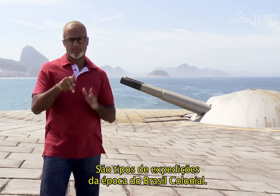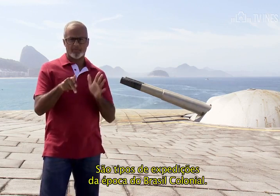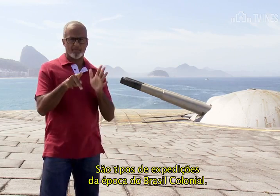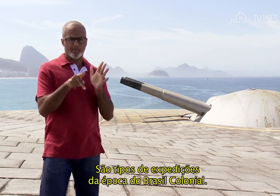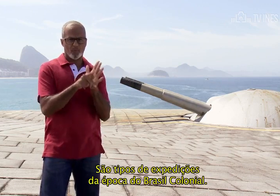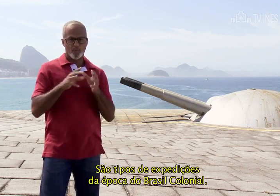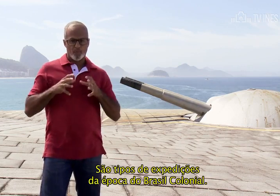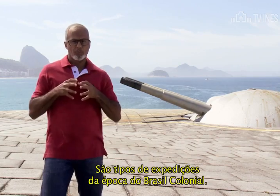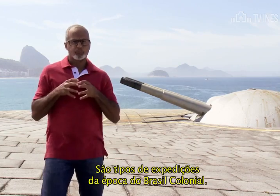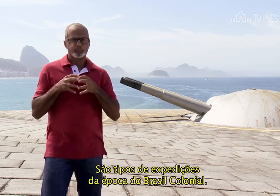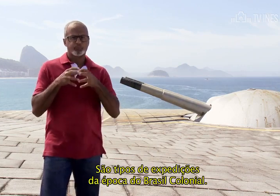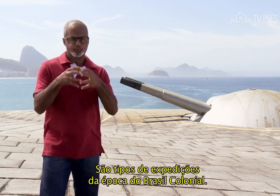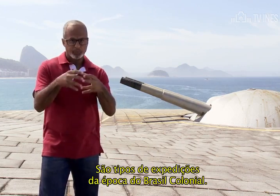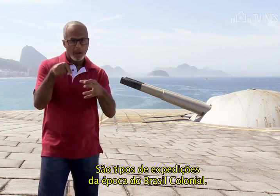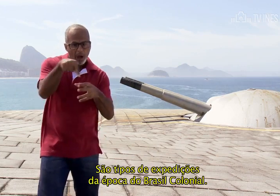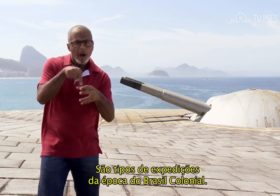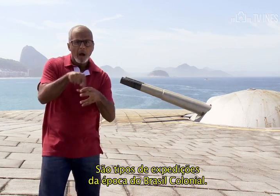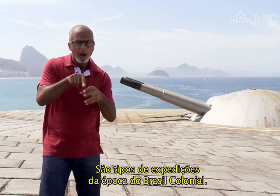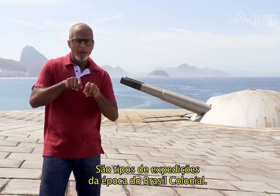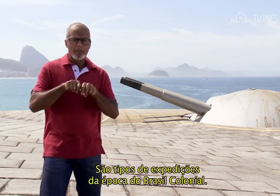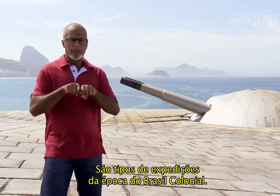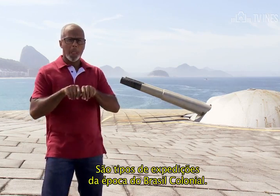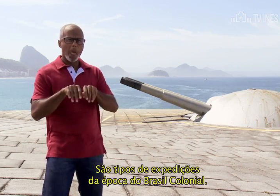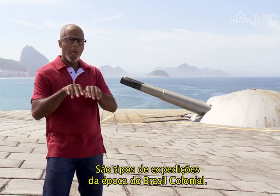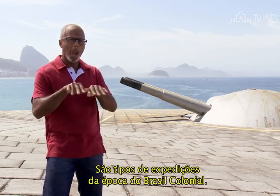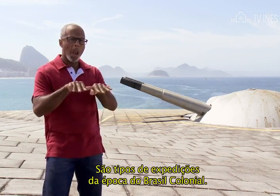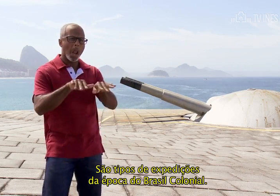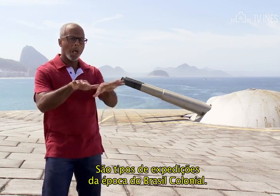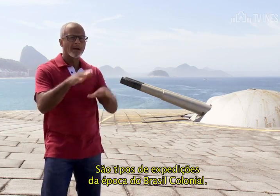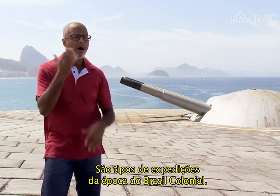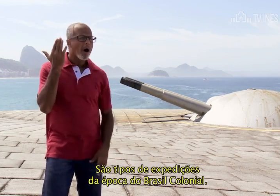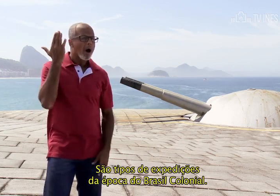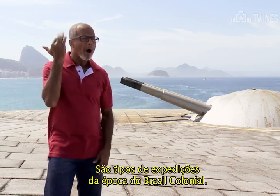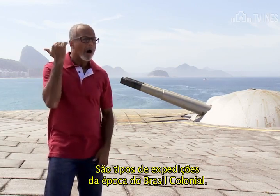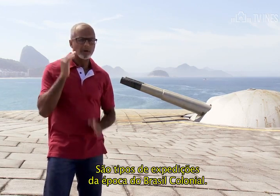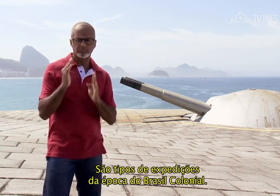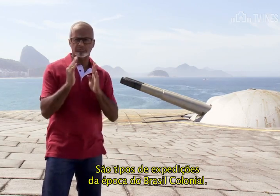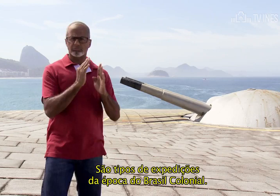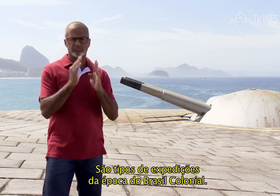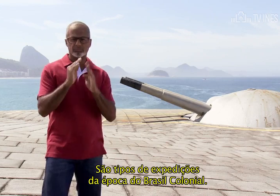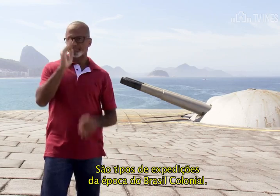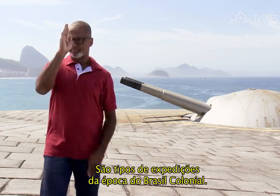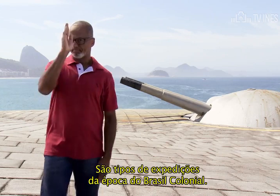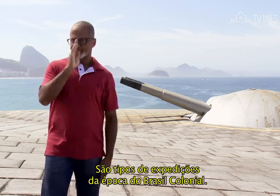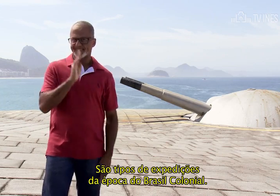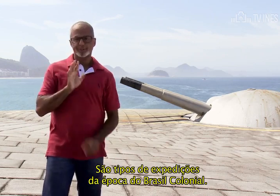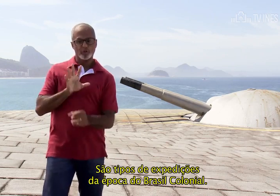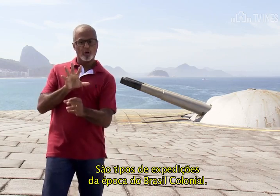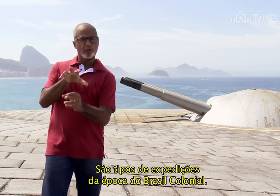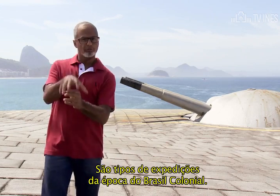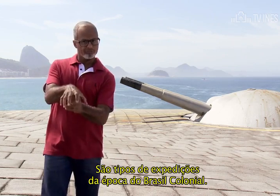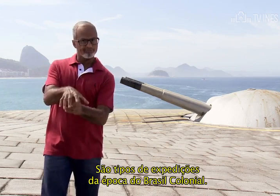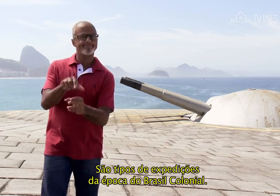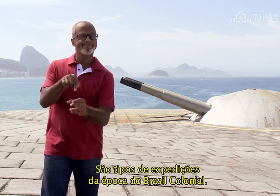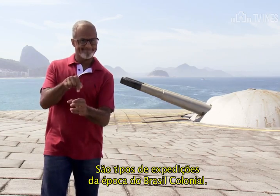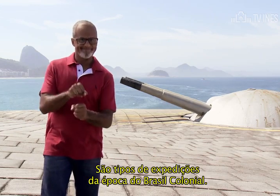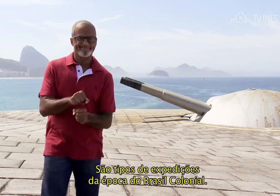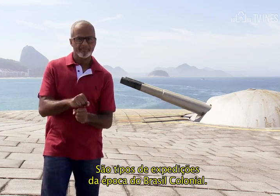São tipos de expedições da época do Brasil